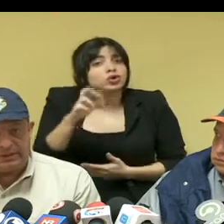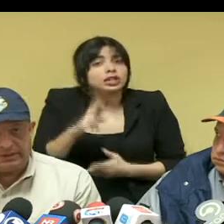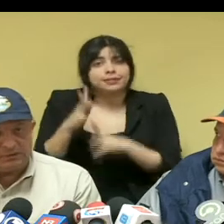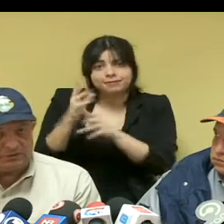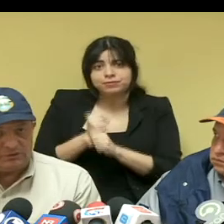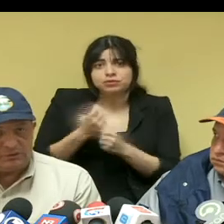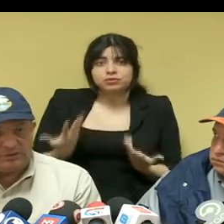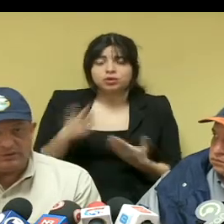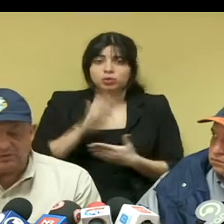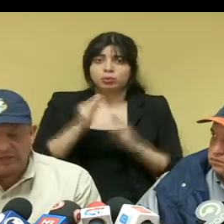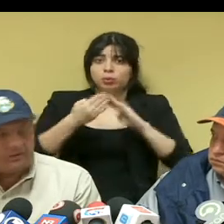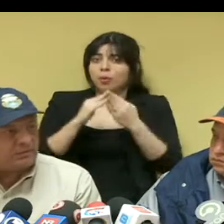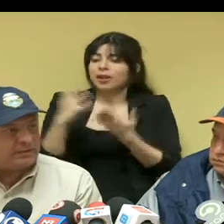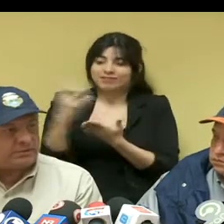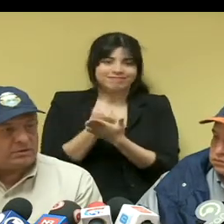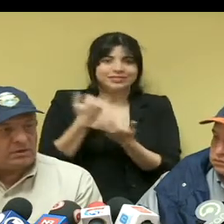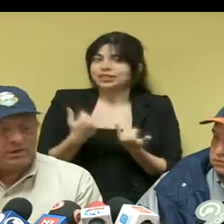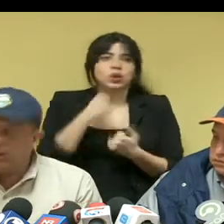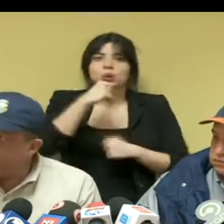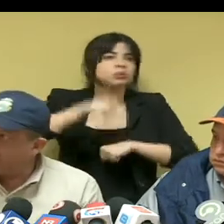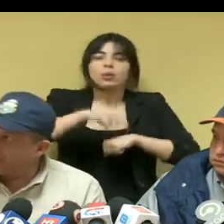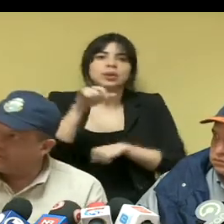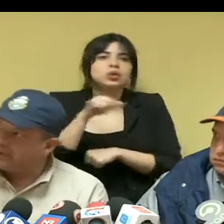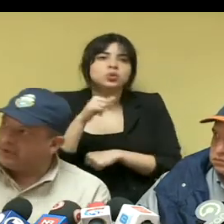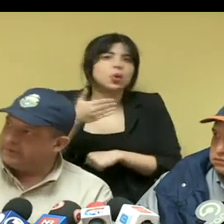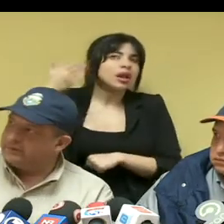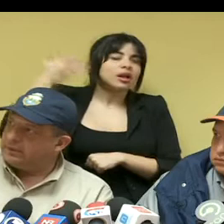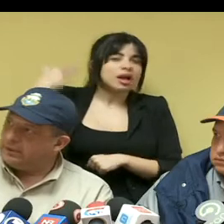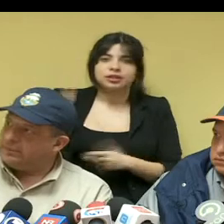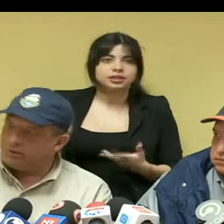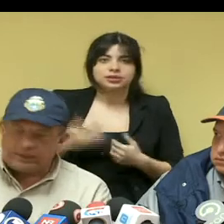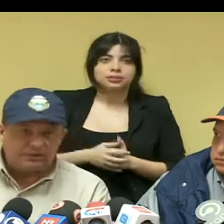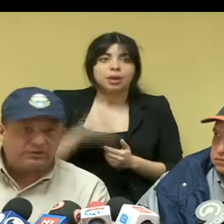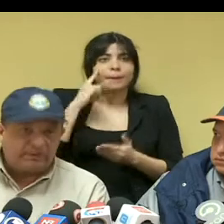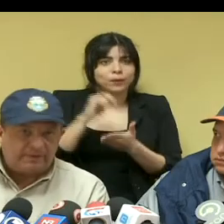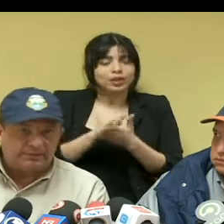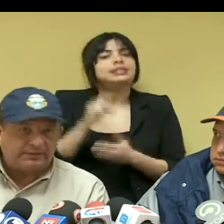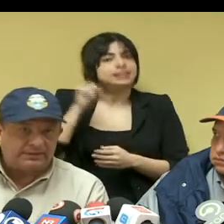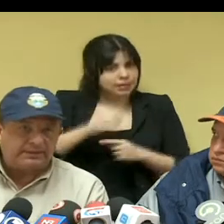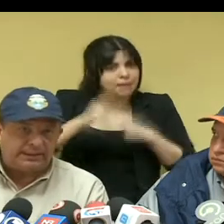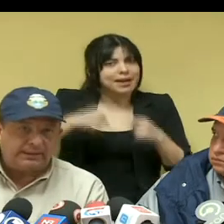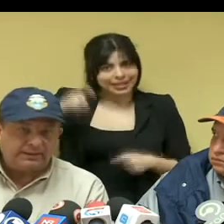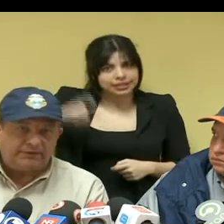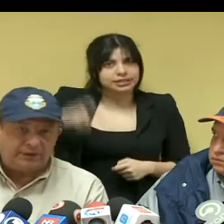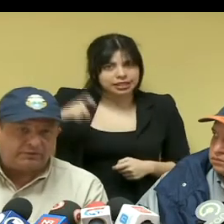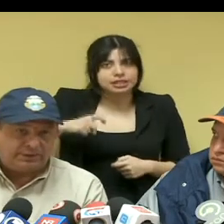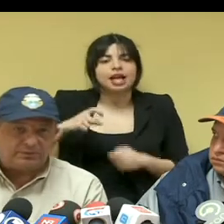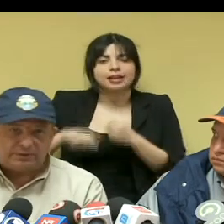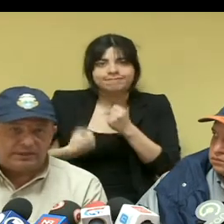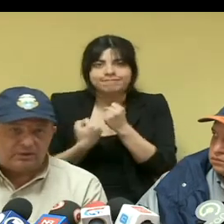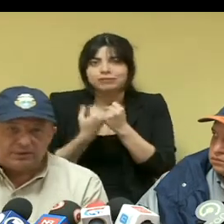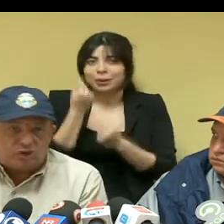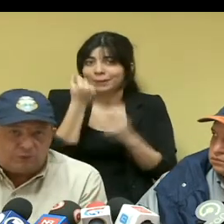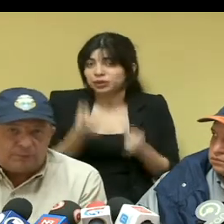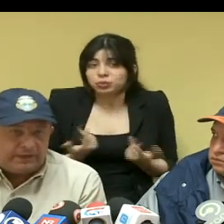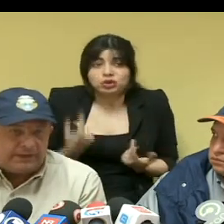recibe de su población. No es un momento igual que todos los anteriores. Y por lo tanto, sí vamos a necesitar refuerzo